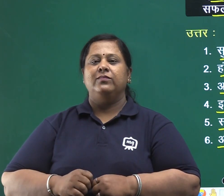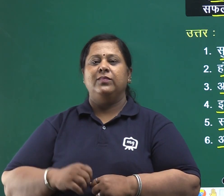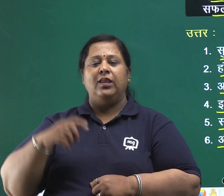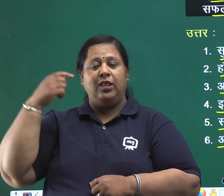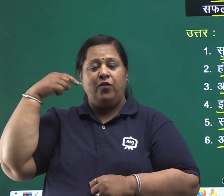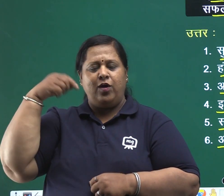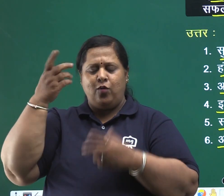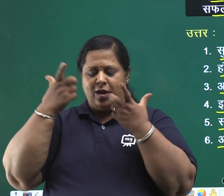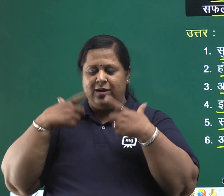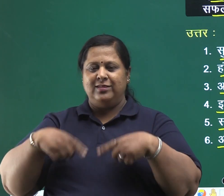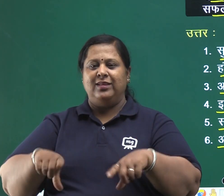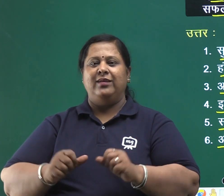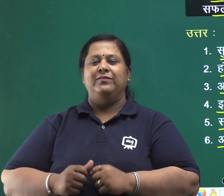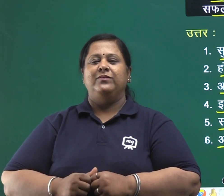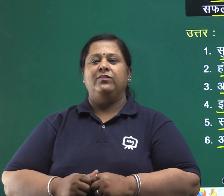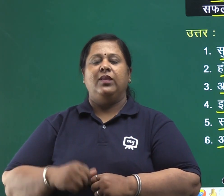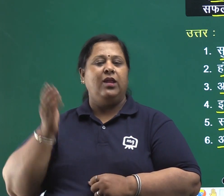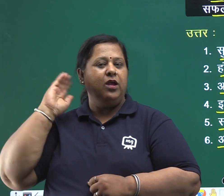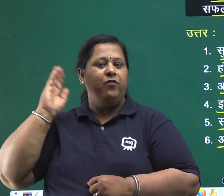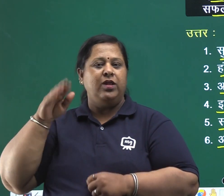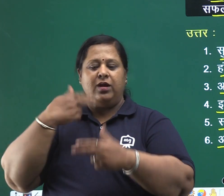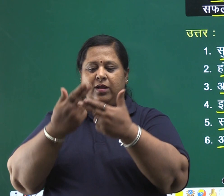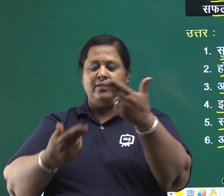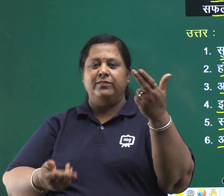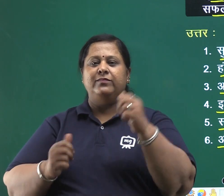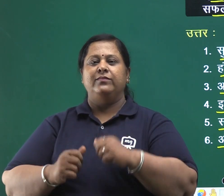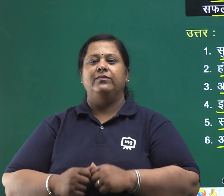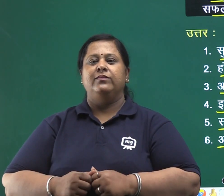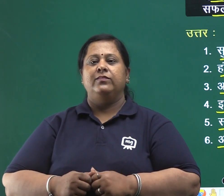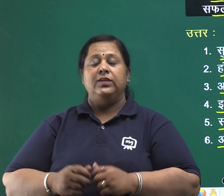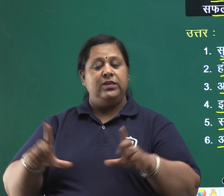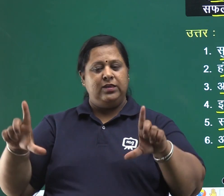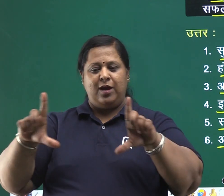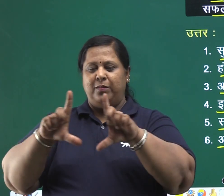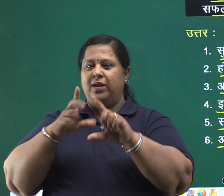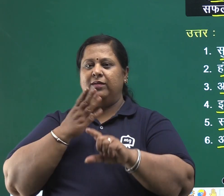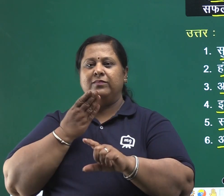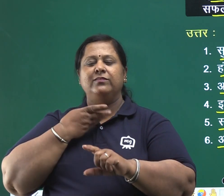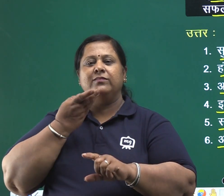दीवानों की हस्ती कविता का सार पढ़ा।